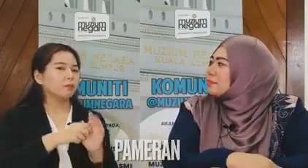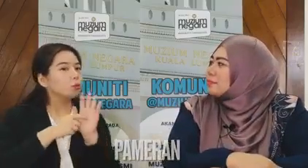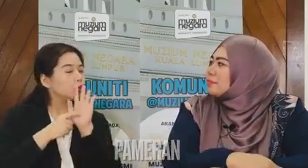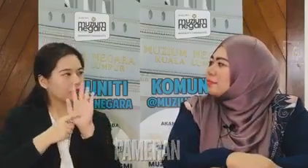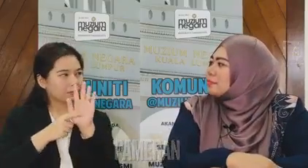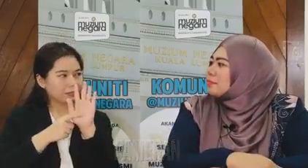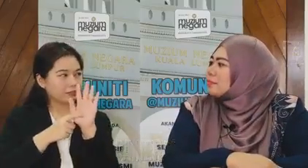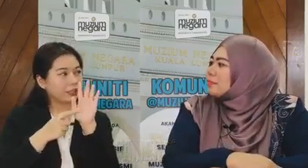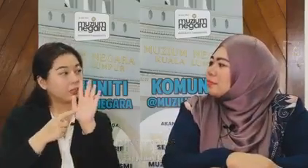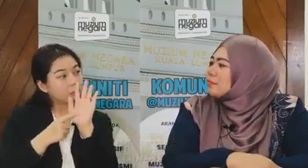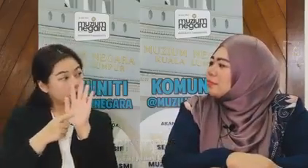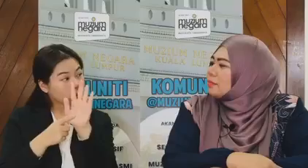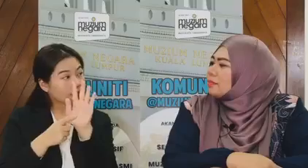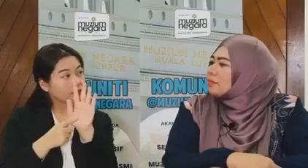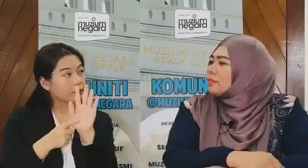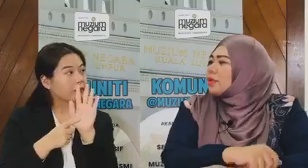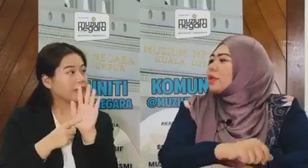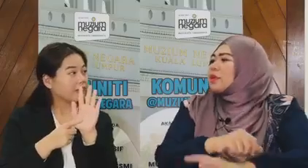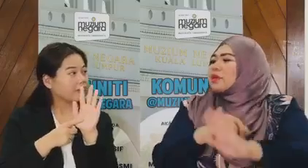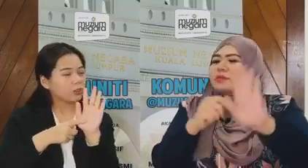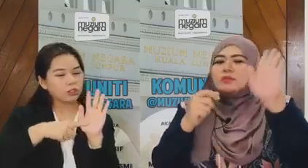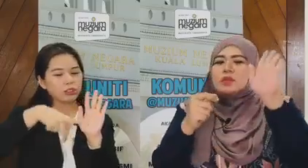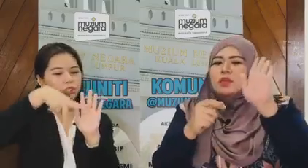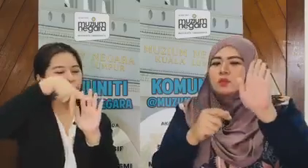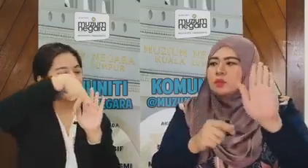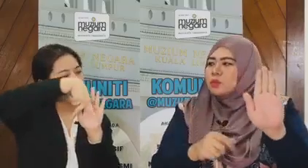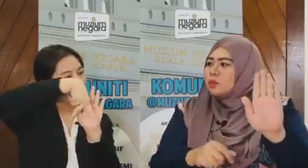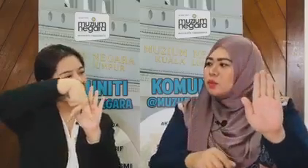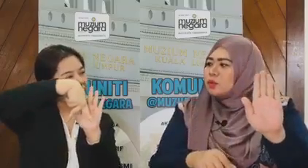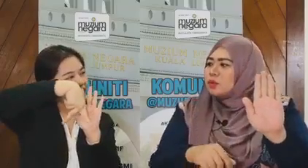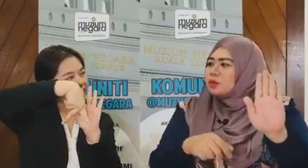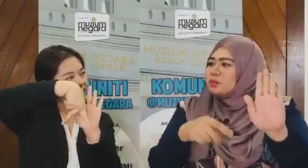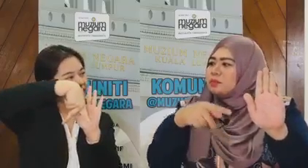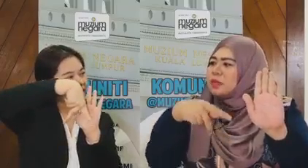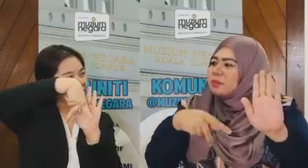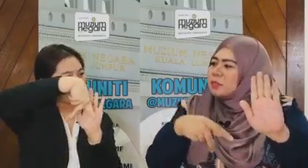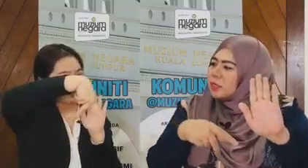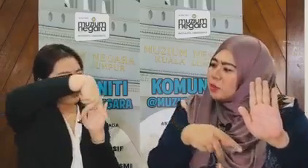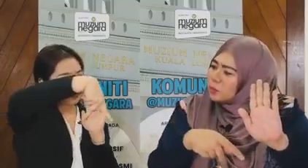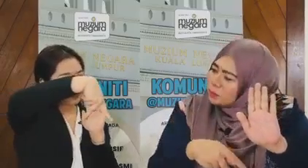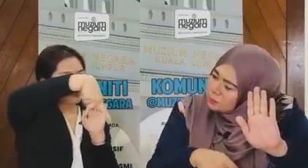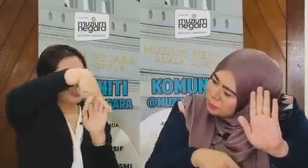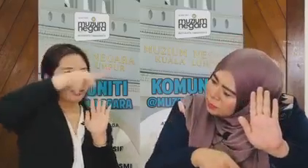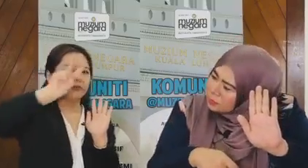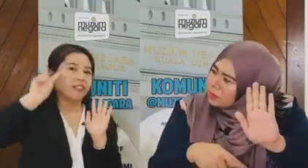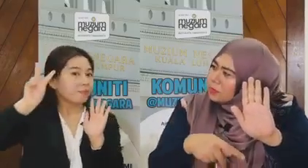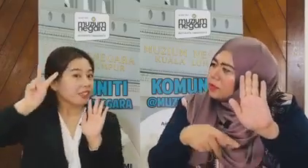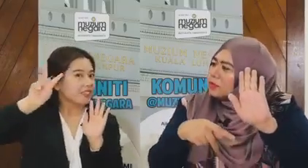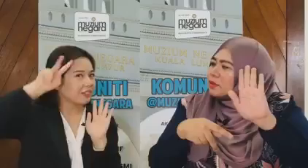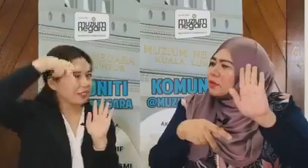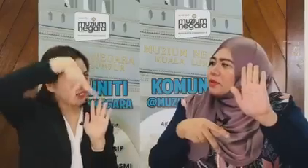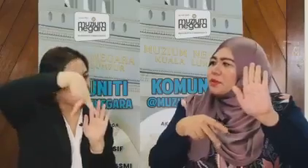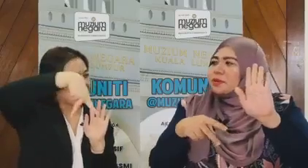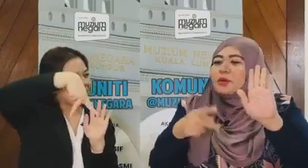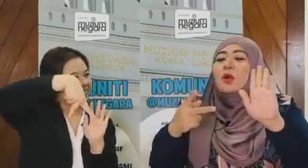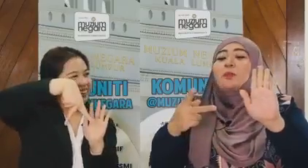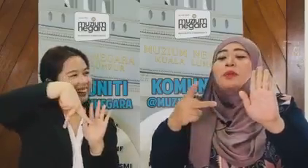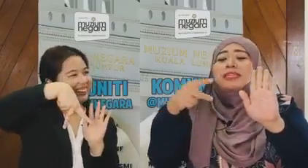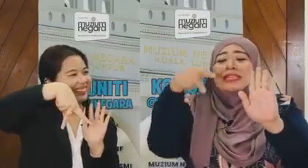tunjuk kan? Benda tunjuk kan? Kita buat pameran tunjuk, kita buat P. P macam mana tu? Ni macam piece tapi ke bawah. Oh, piece ke